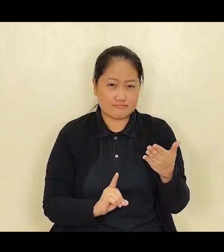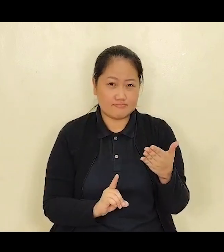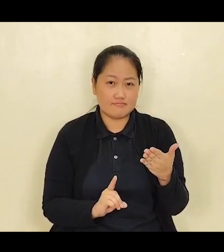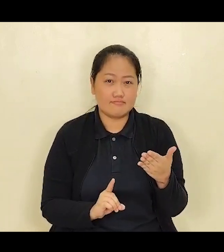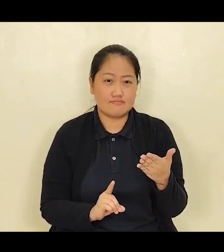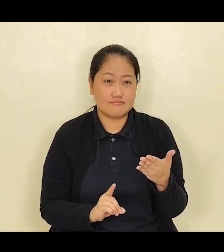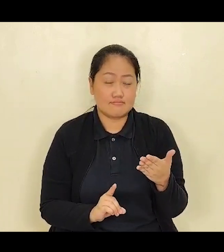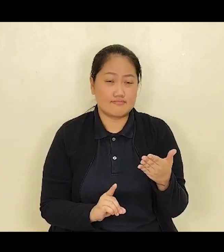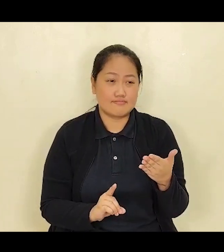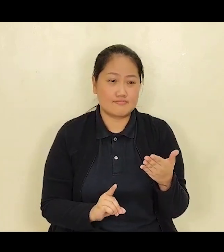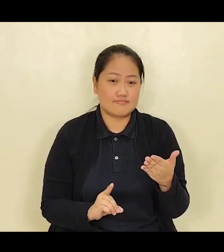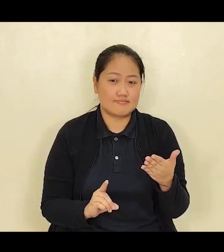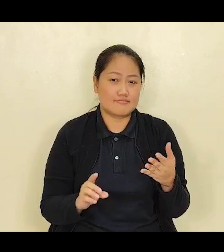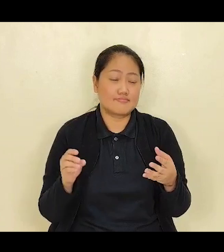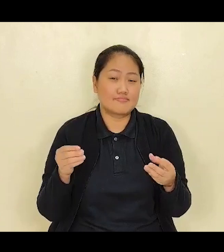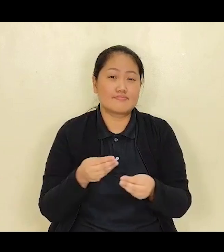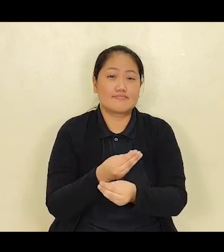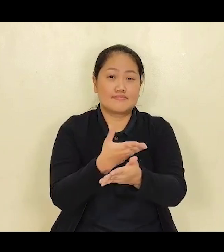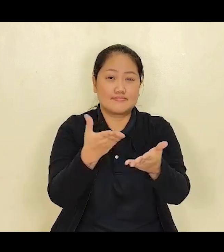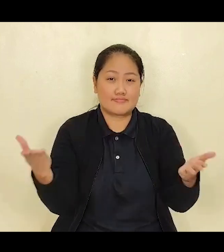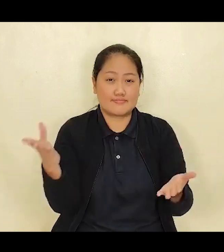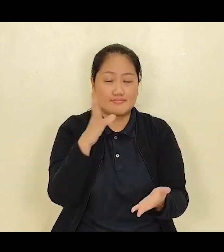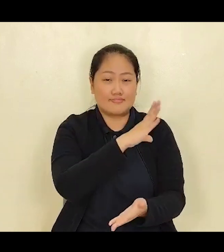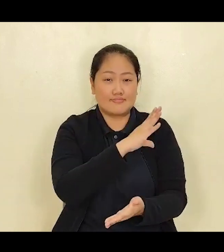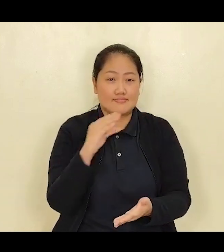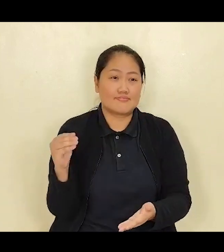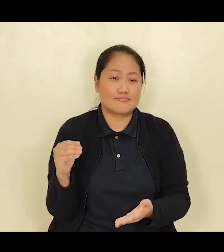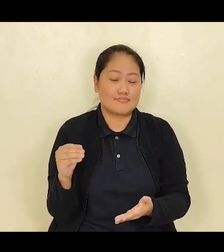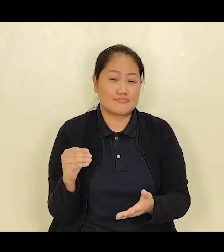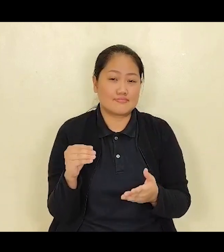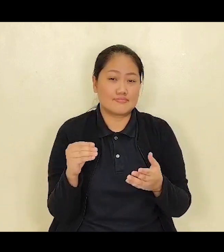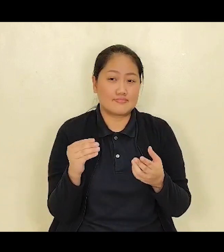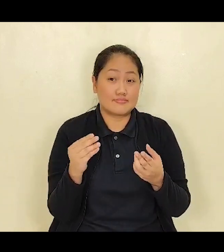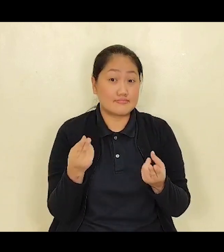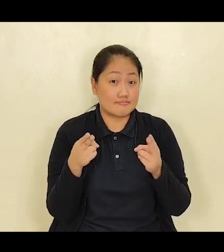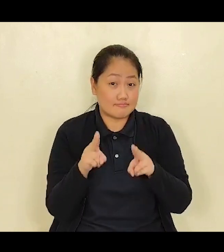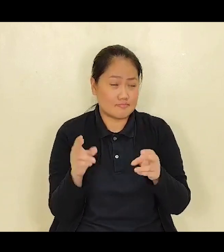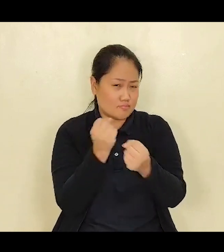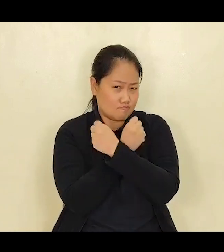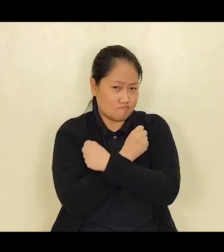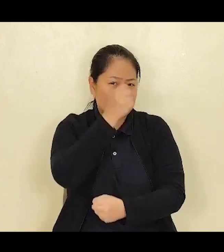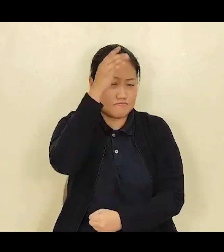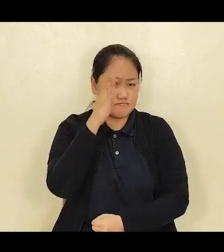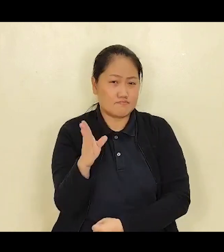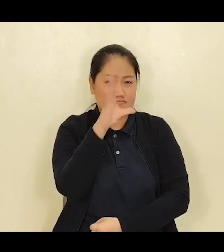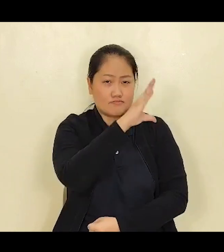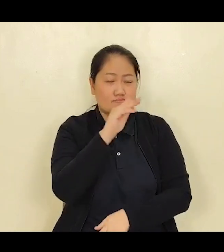Nakadisenyo ito para pukawin at ipatupad ang pagmamahal sa Diyos at sa